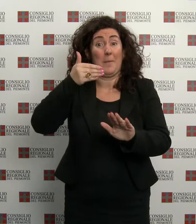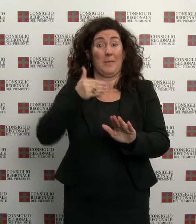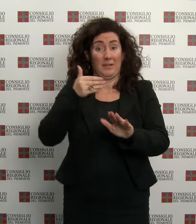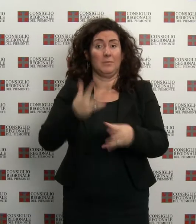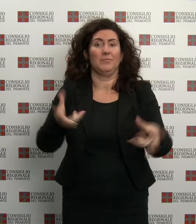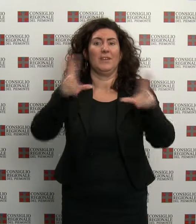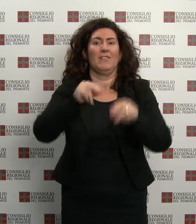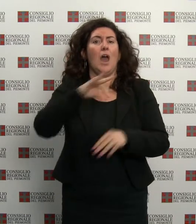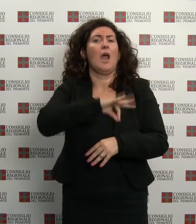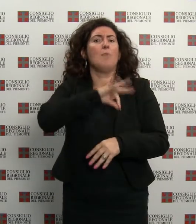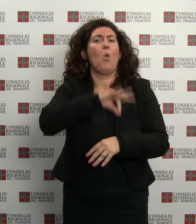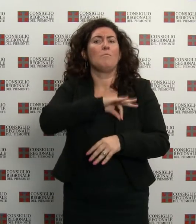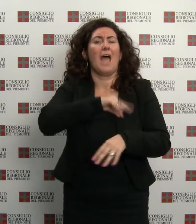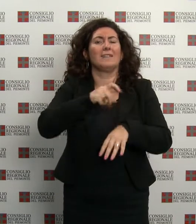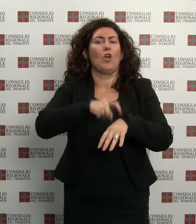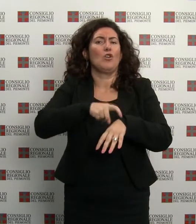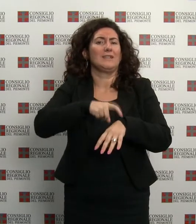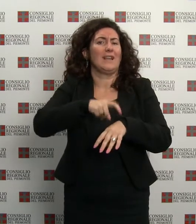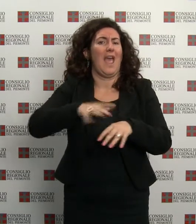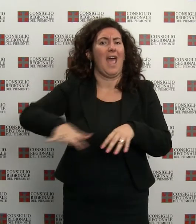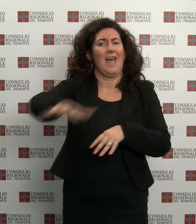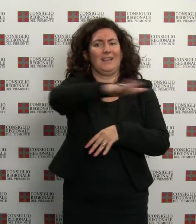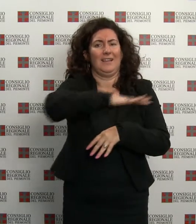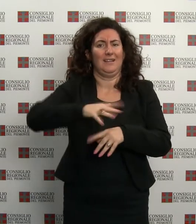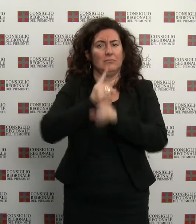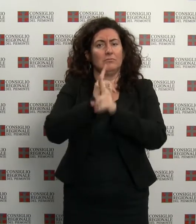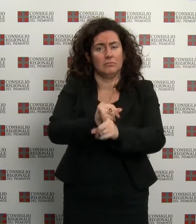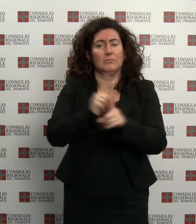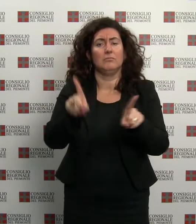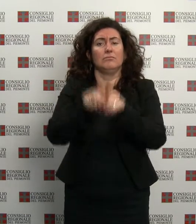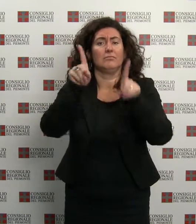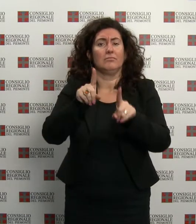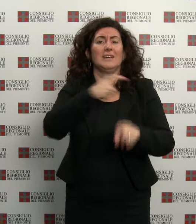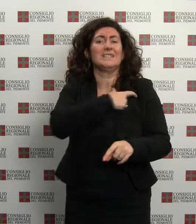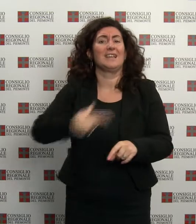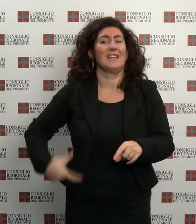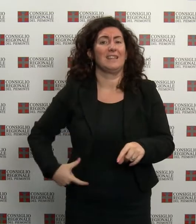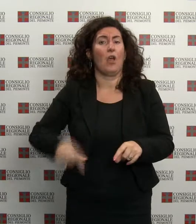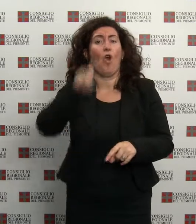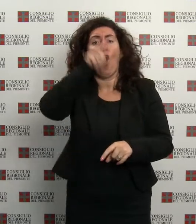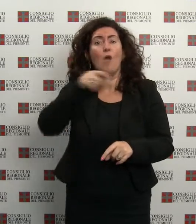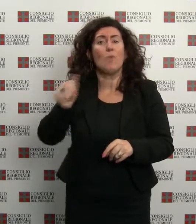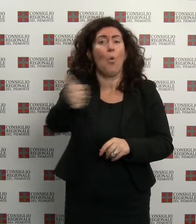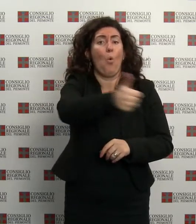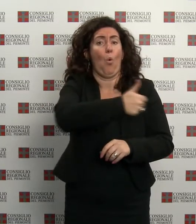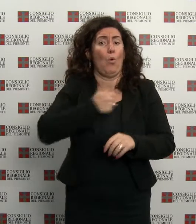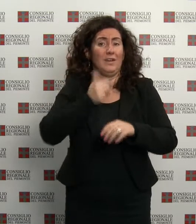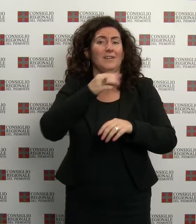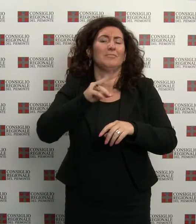ridefinizione degli emolumenti dei consiglieri nel limite di quelli attribuiti ai sindaci dei comuni capoluogo di regione.